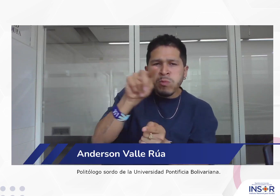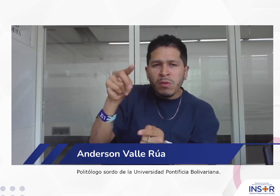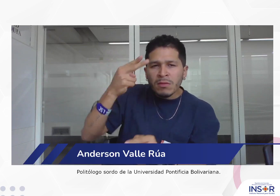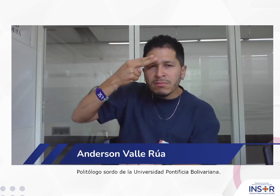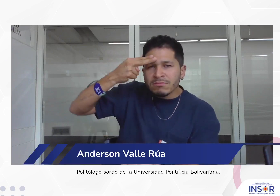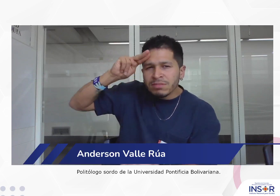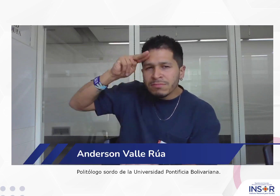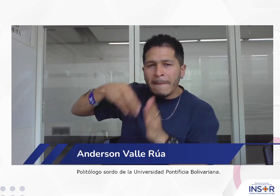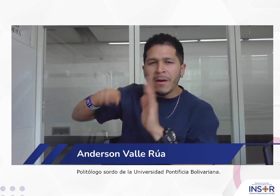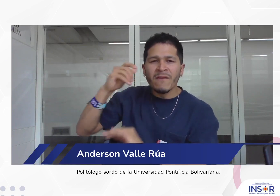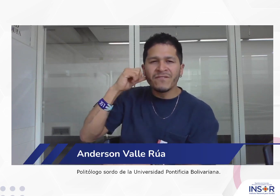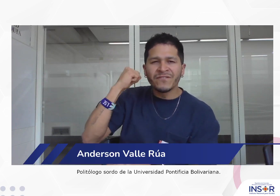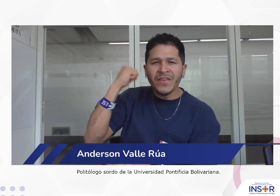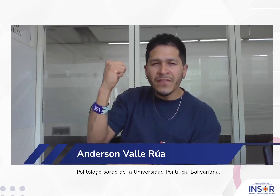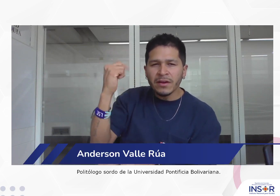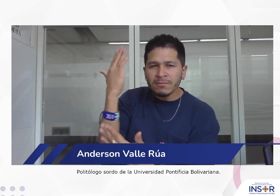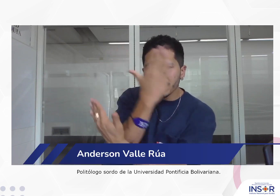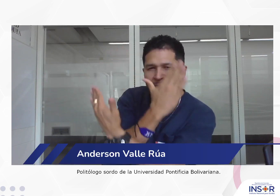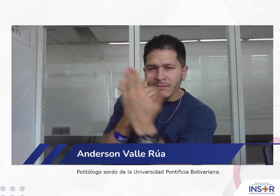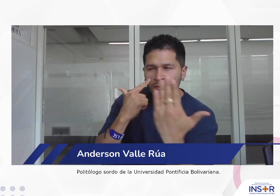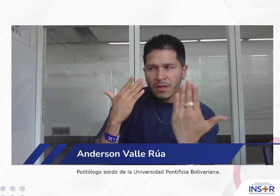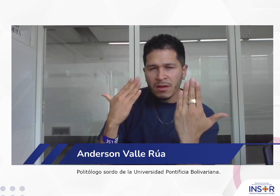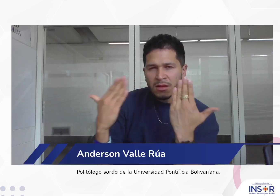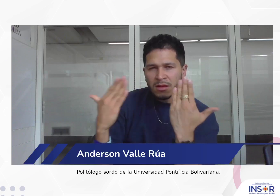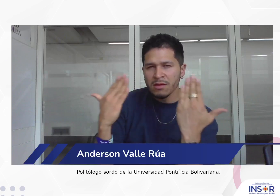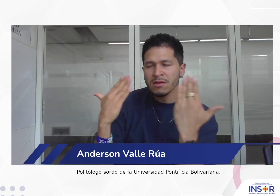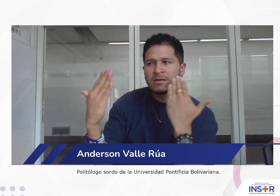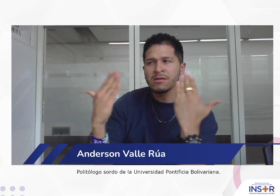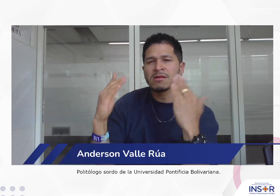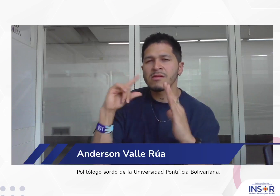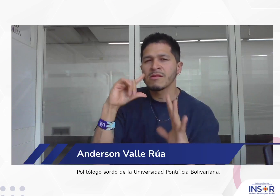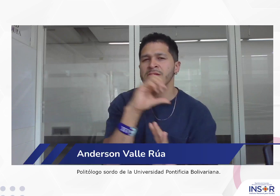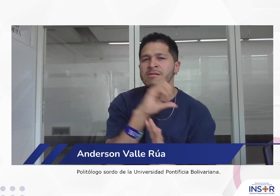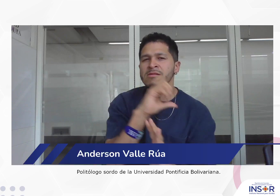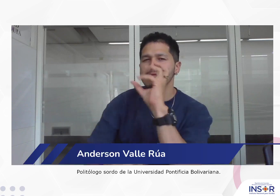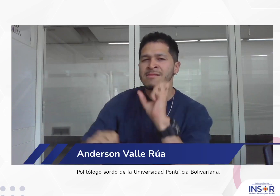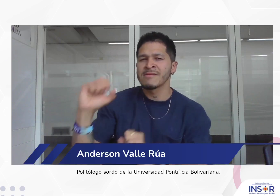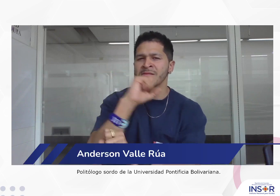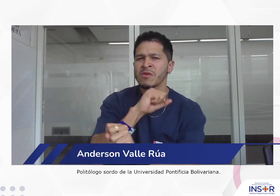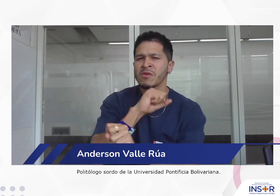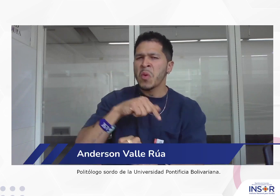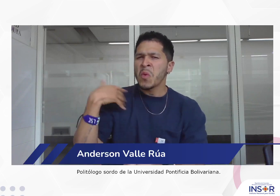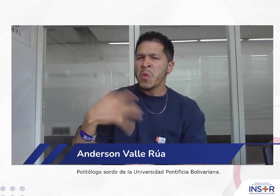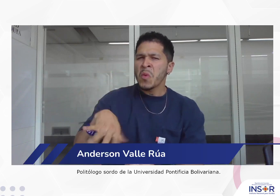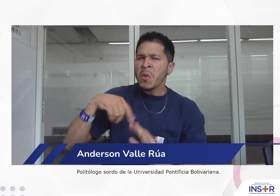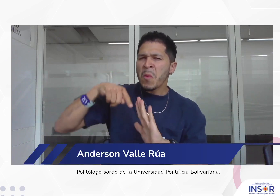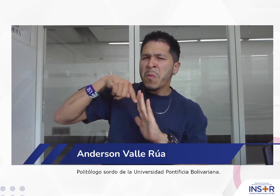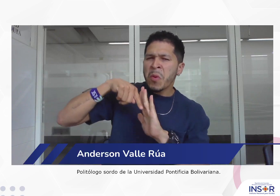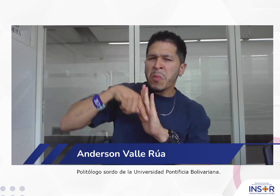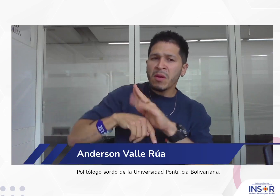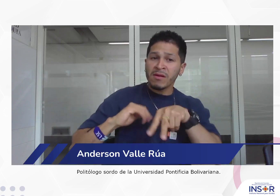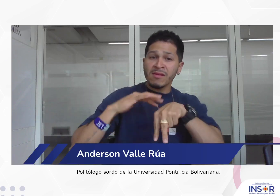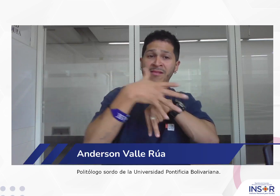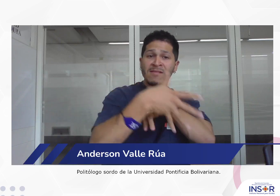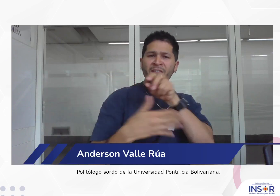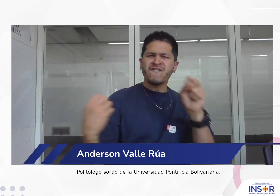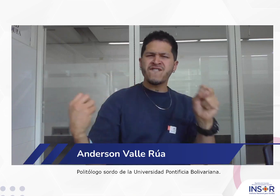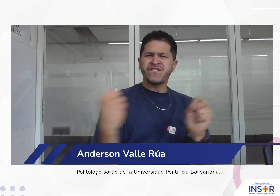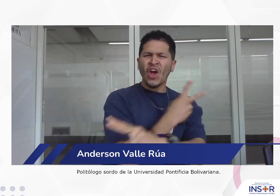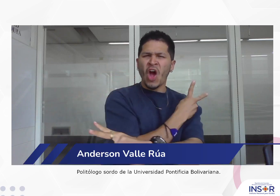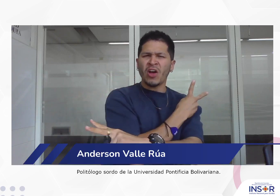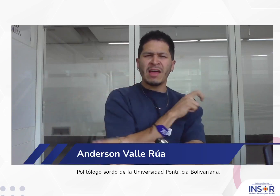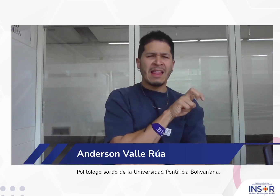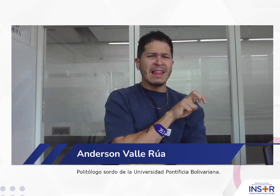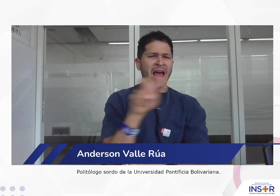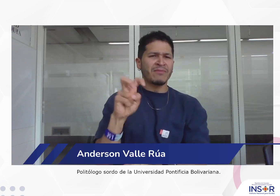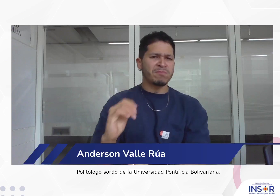pues tengo a Padilat y algunos autores que también hablan sobre el feminismo, y creé como un paralelo entre